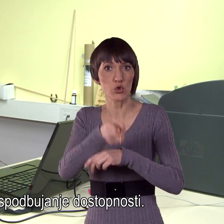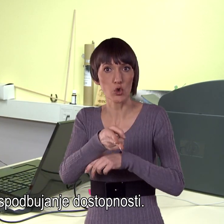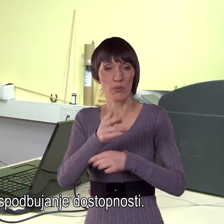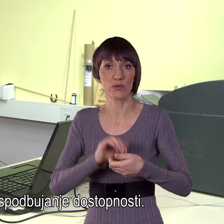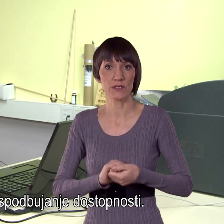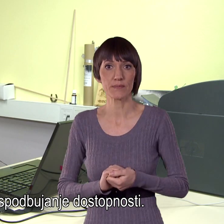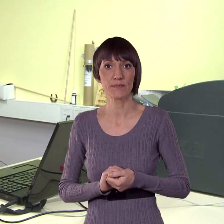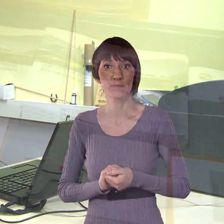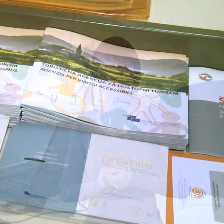zdaj pa